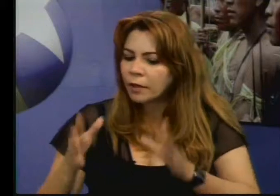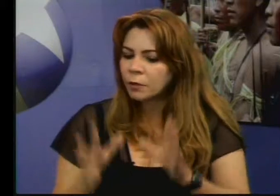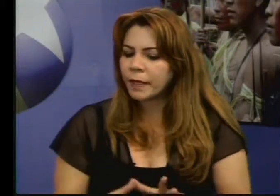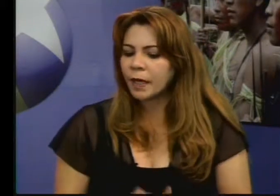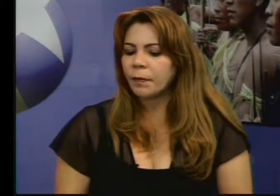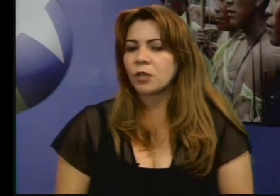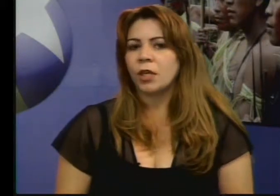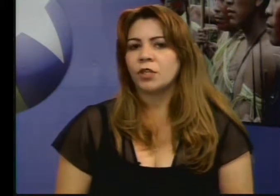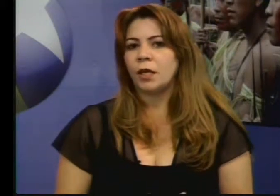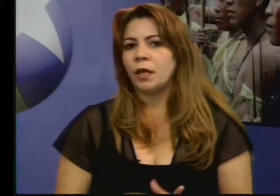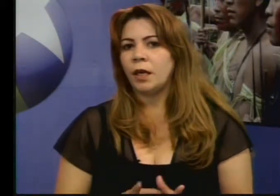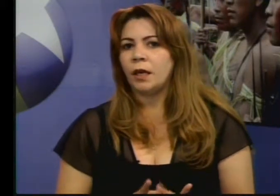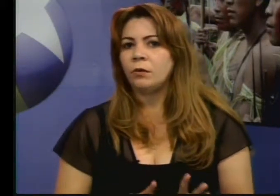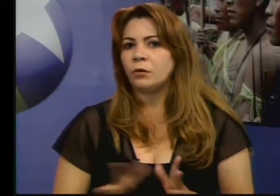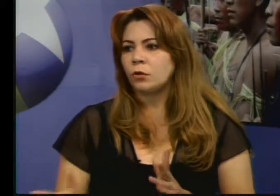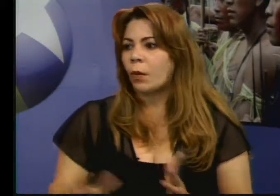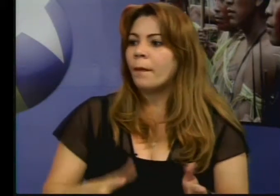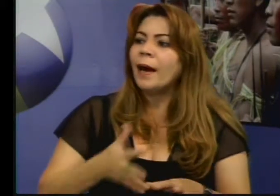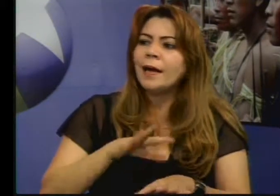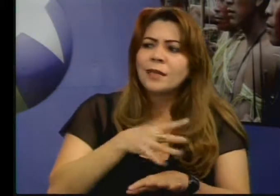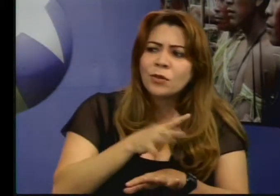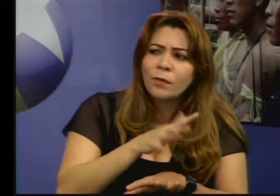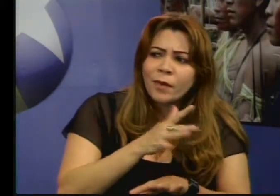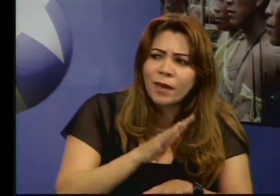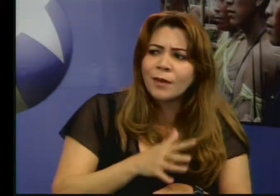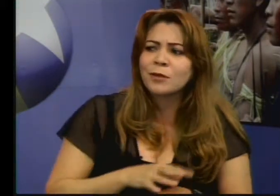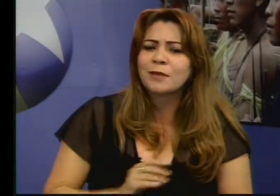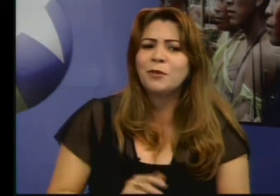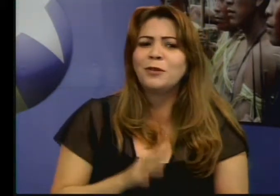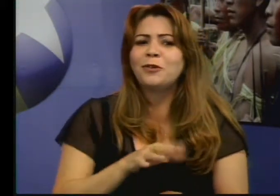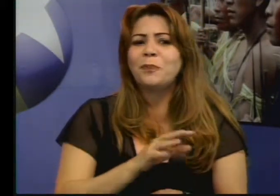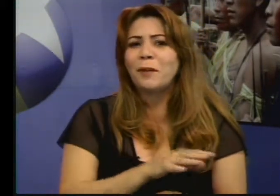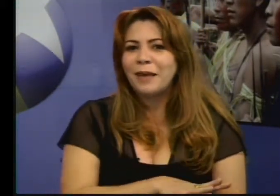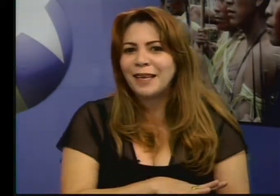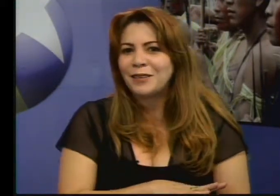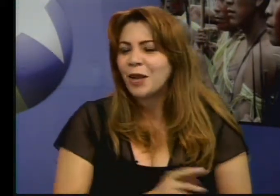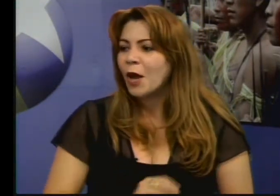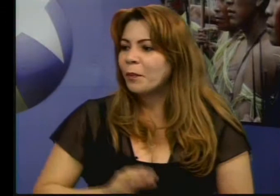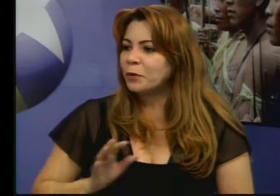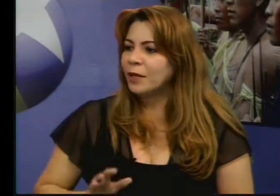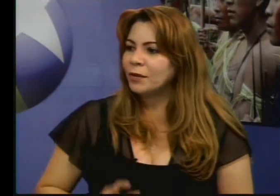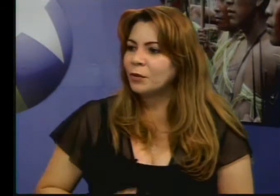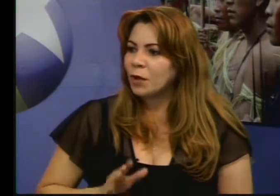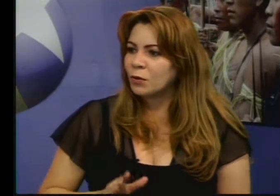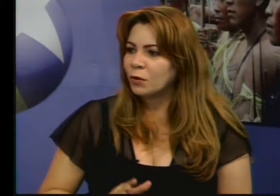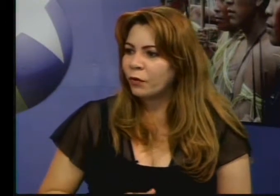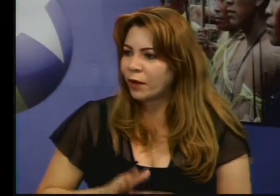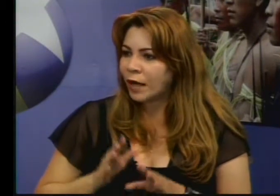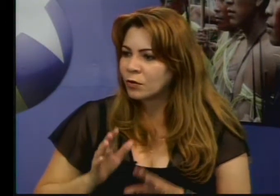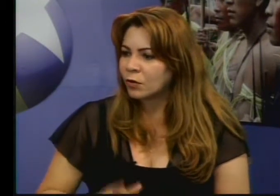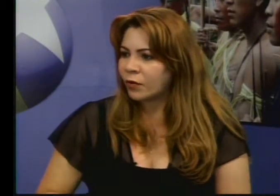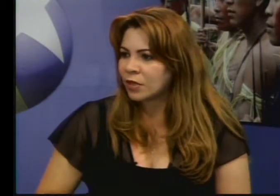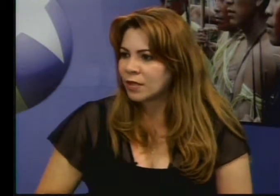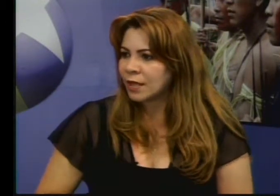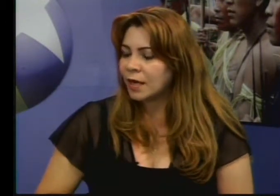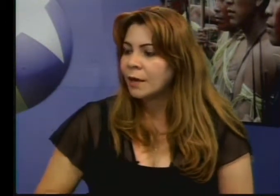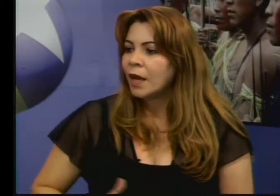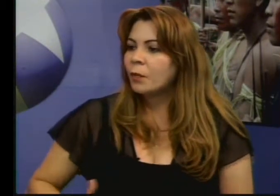Agora, explica aí pra gente. Eu sou mais ou menos, muito pra menos, por dentro do assunto Fast Cine,